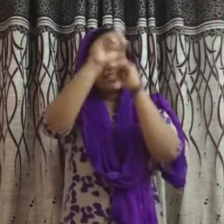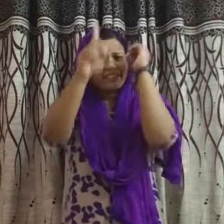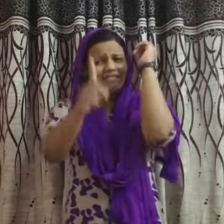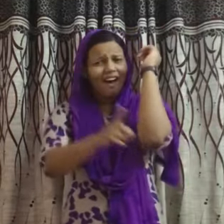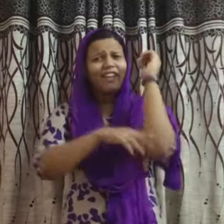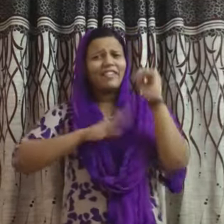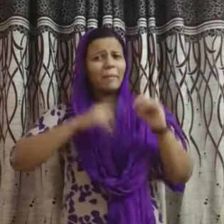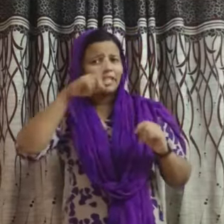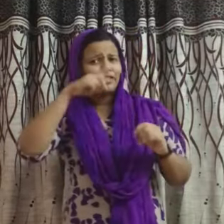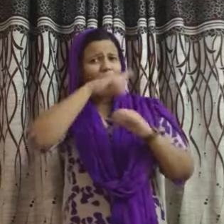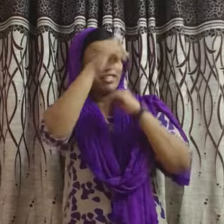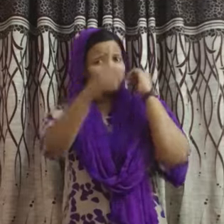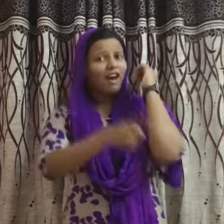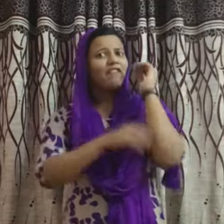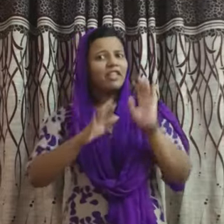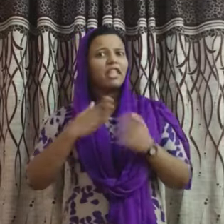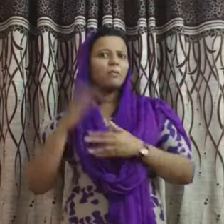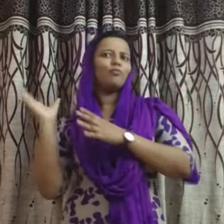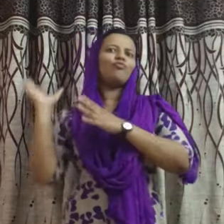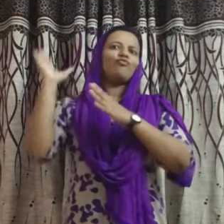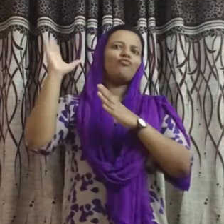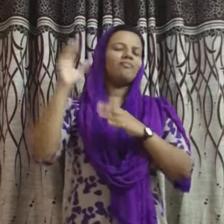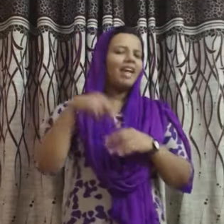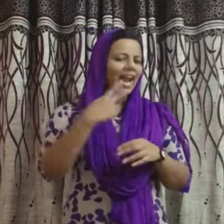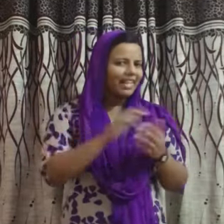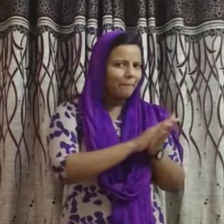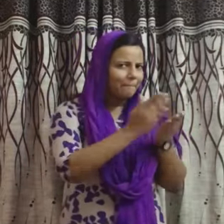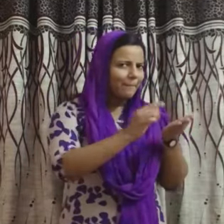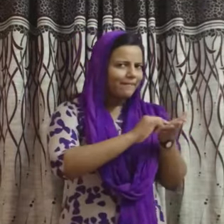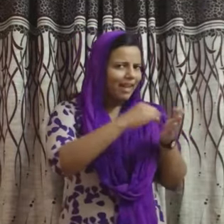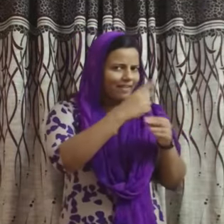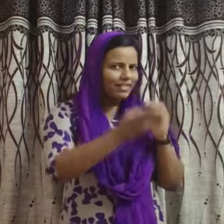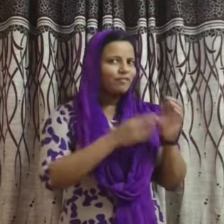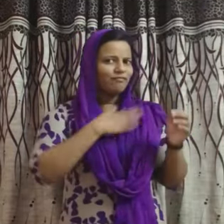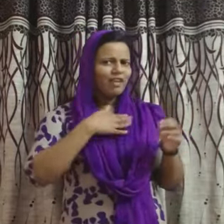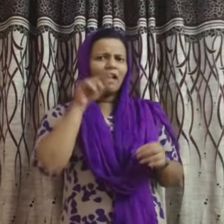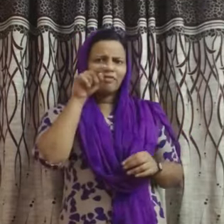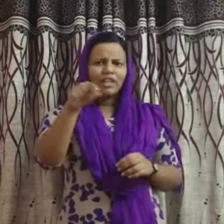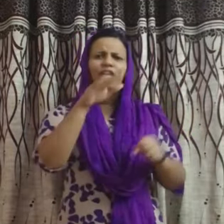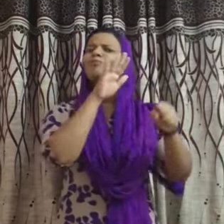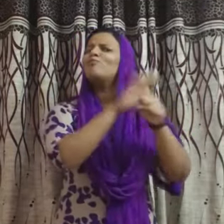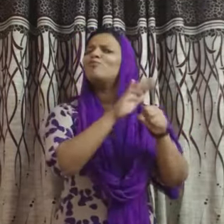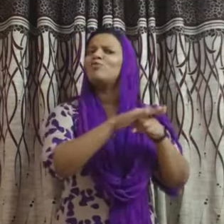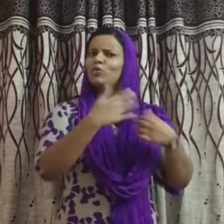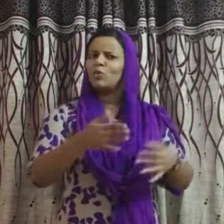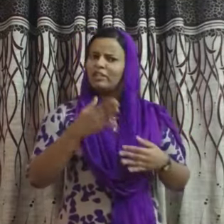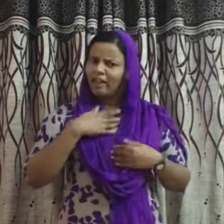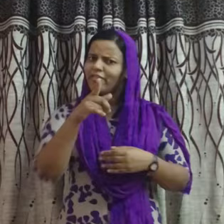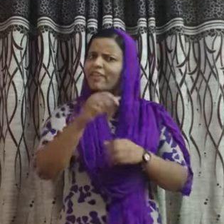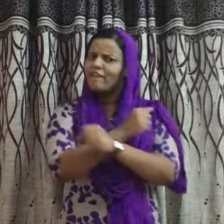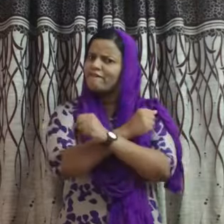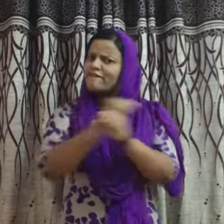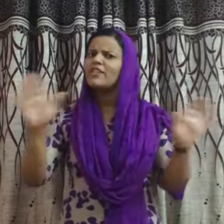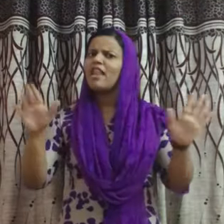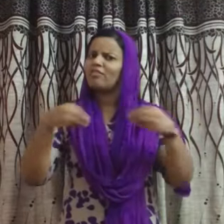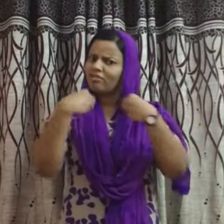നല്ല കർത്താവുണ്ട്. അതുകൊണ്ട് അതിൻ്റെ അടുത്ത ഭാഗത്ത് ഇങ്ങനെയാണ് പറയുന്നത്, ഞാൻ നിങ്ങളെ ഞാൻ നിർമ്മിച്ചു, ഞാൻ ചുമന്ന് വിടുവിക്കുകയും ചെയ്യും. ആ അമേൻ. മലയാളത്തിൽ എഴുതിയിരിക്കുന്നത്